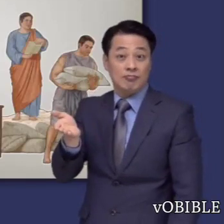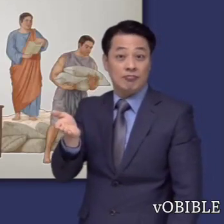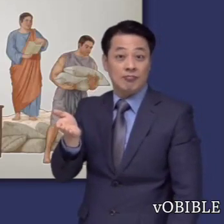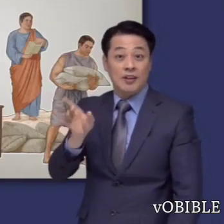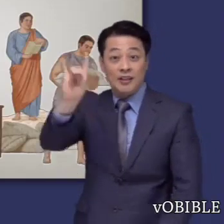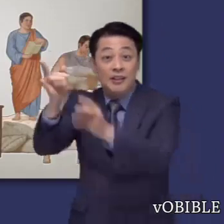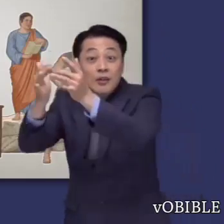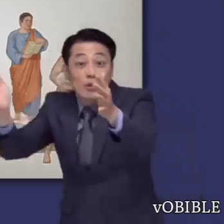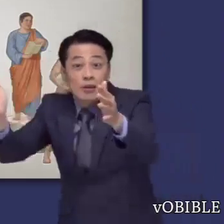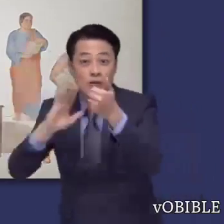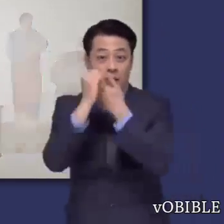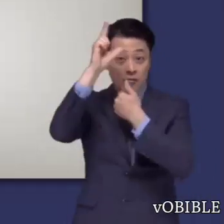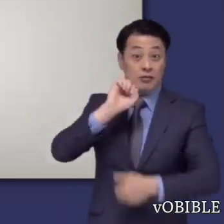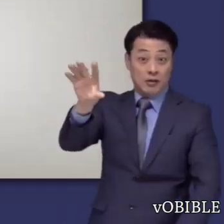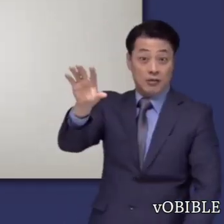好的品格。